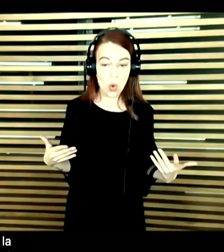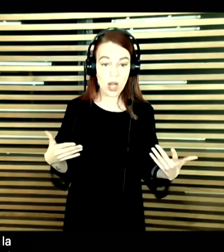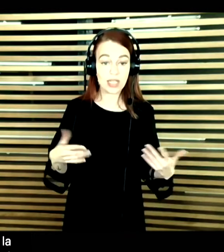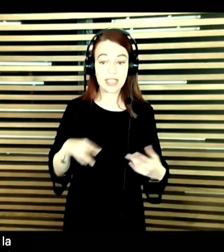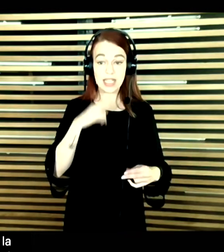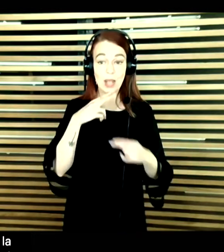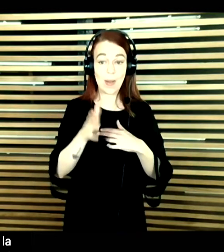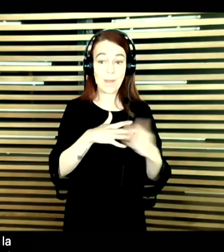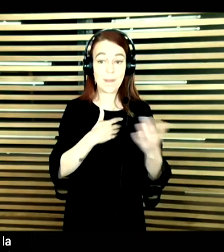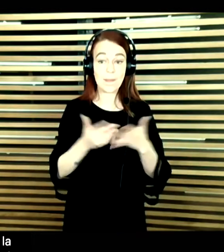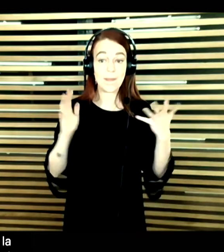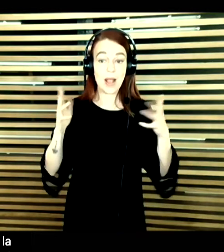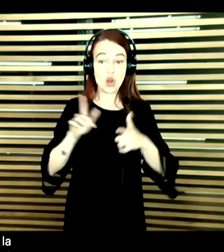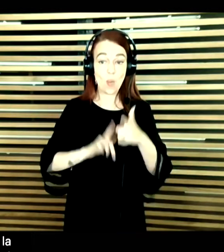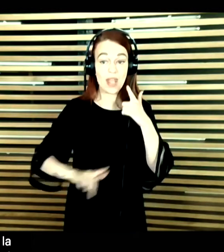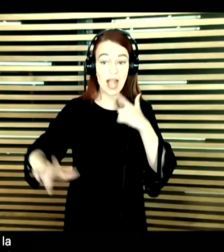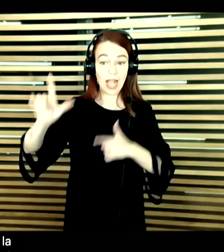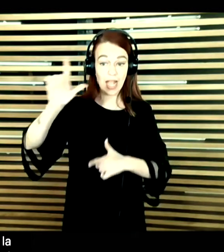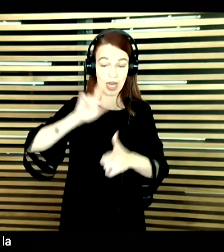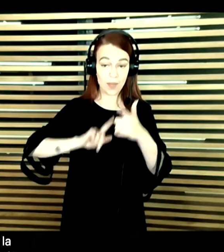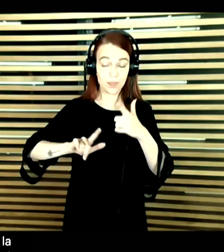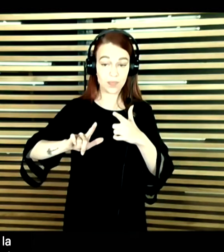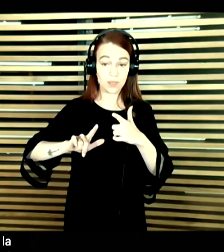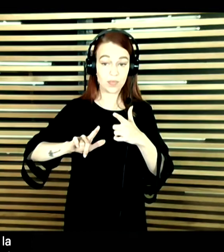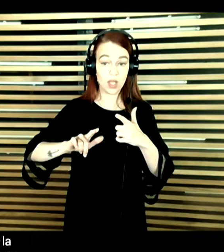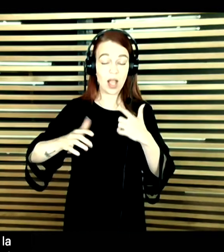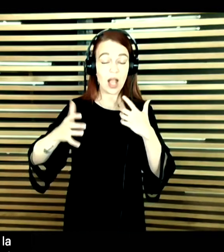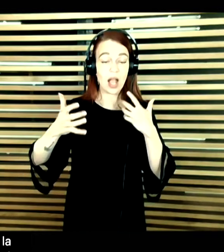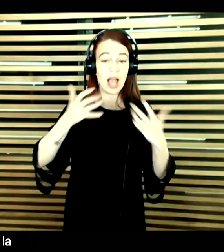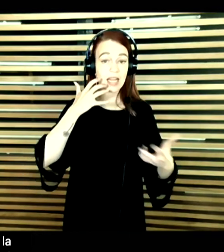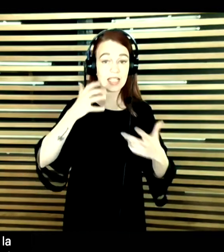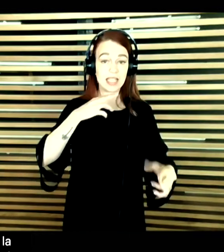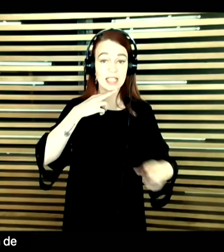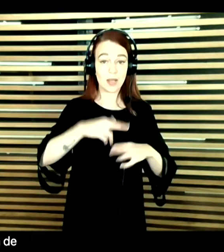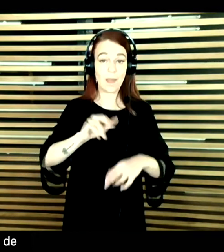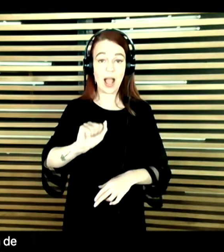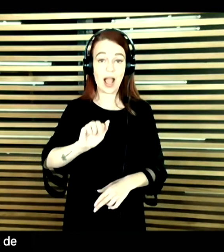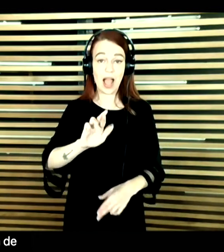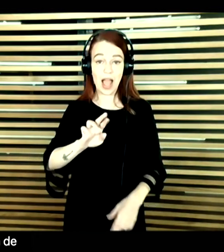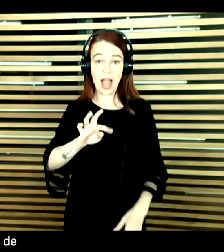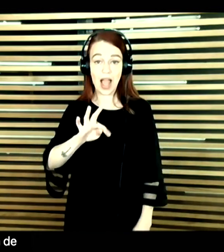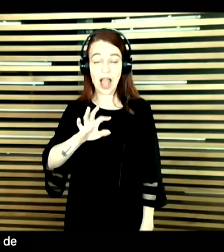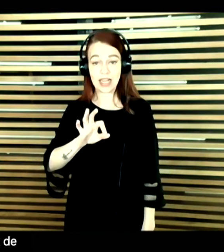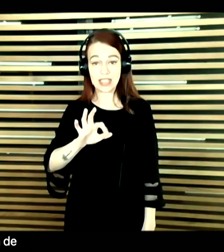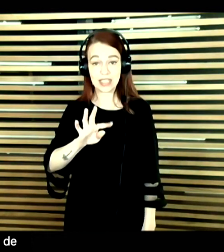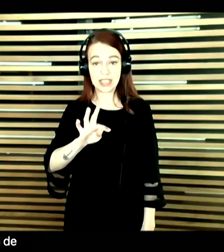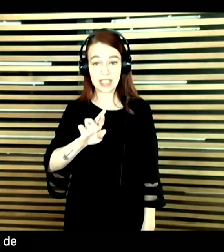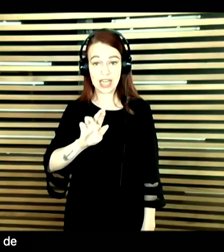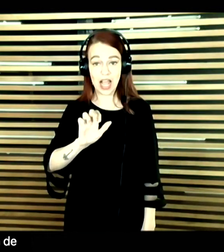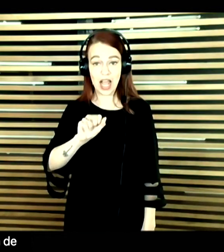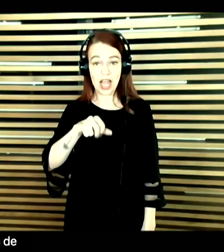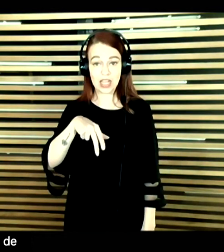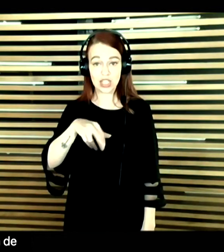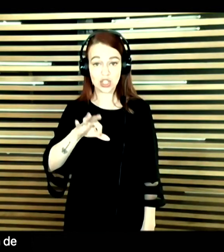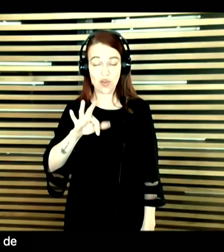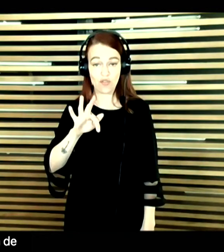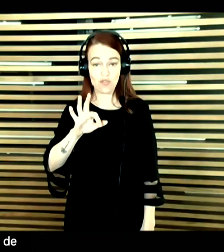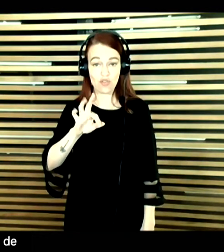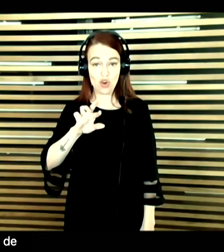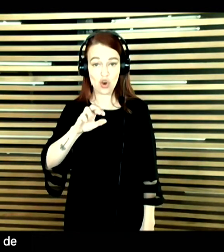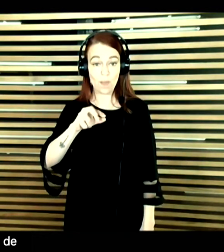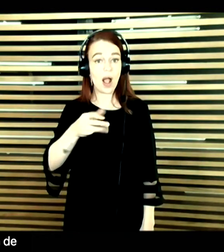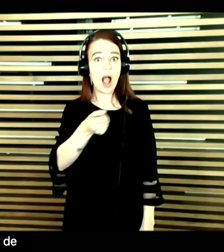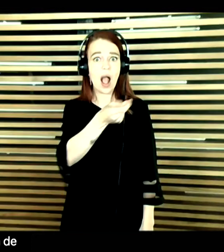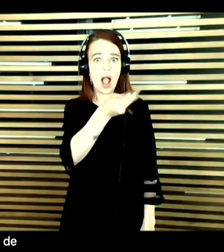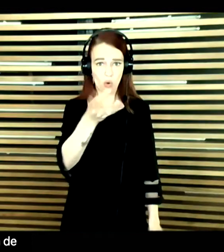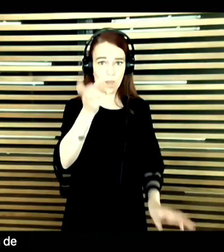Viajera, una propuesta artística de Arts Transforma, en el que para que algunos de vosotros habéis participado y